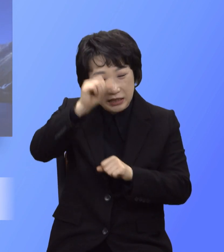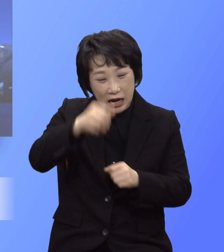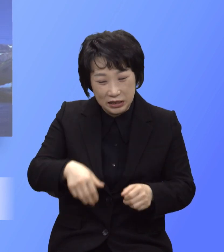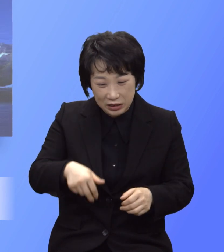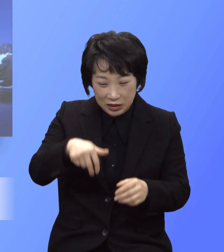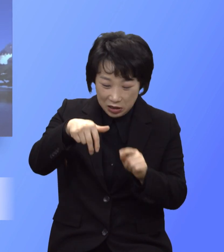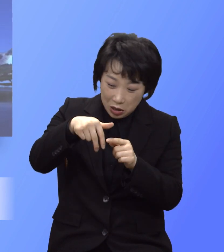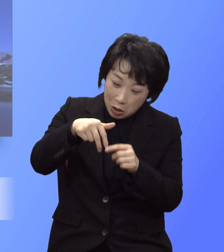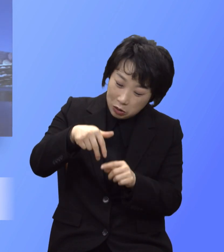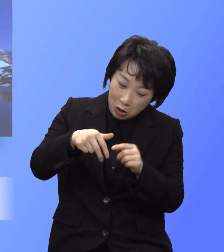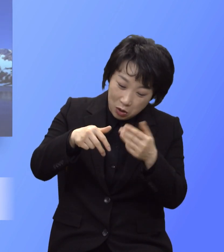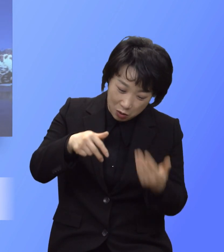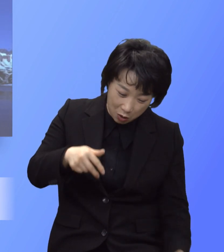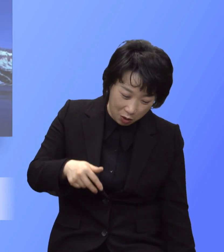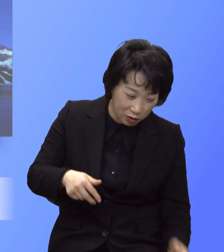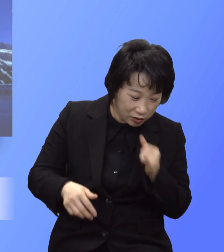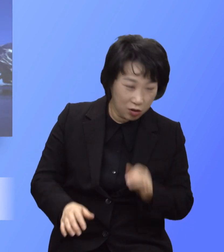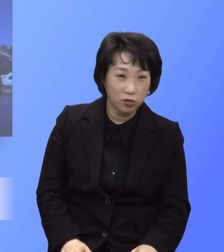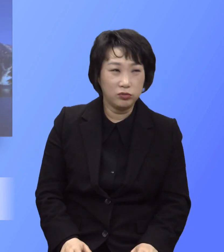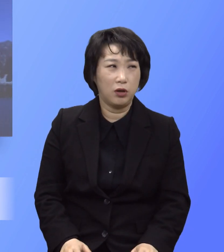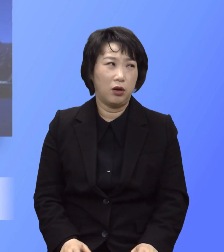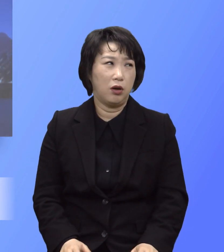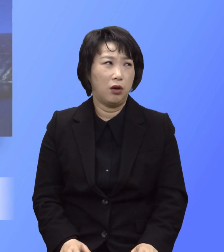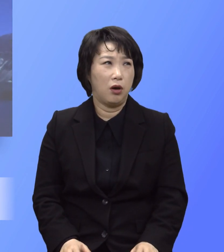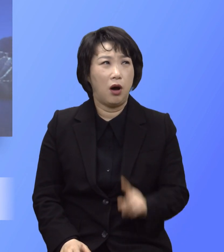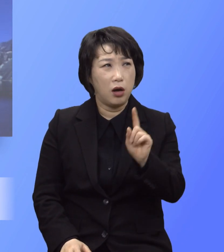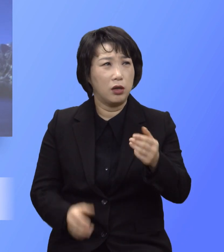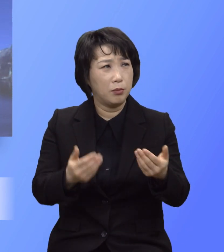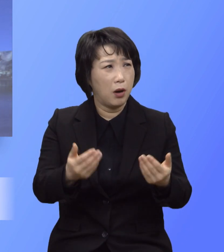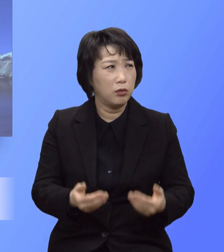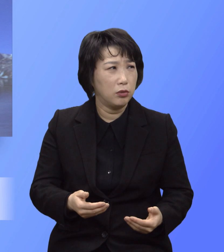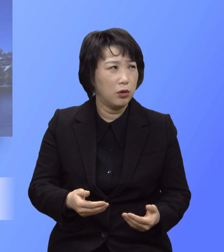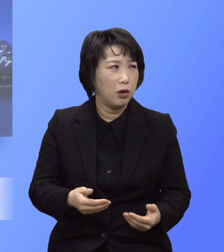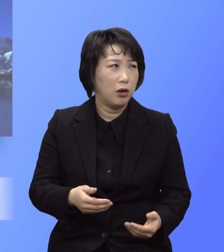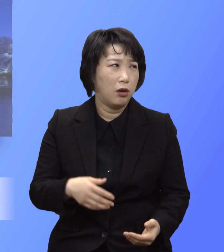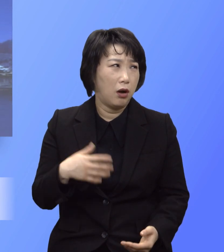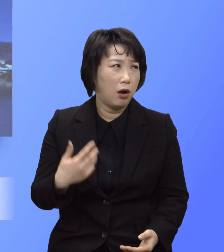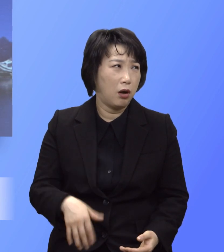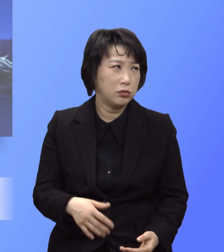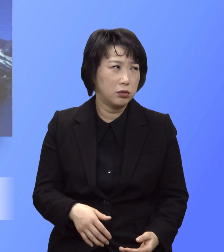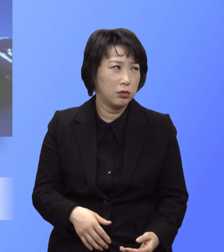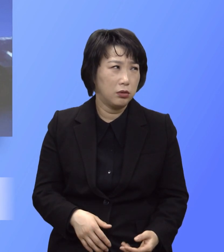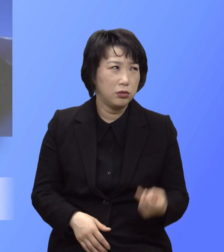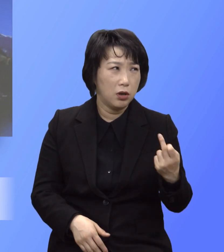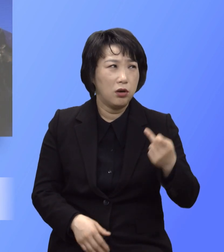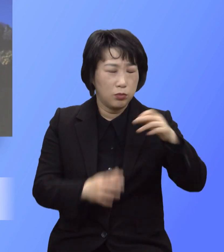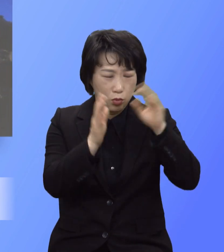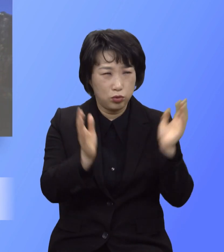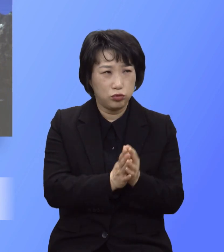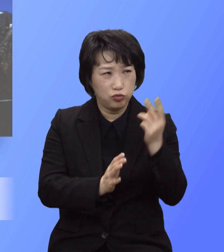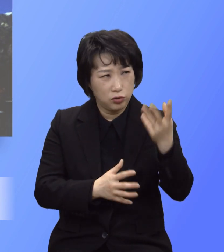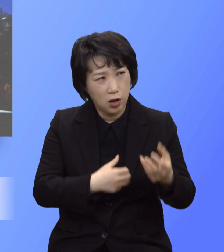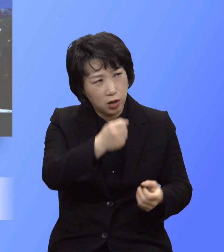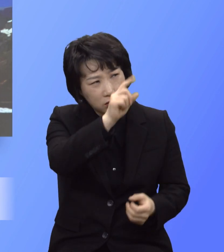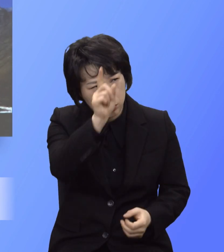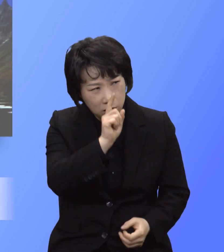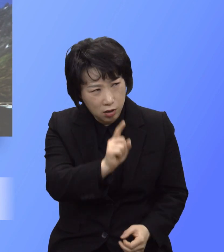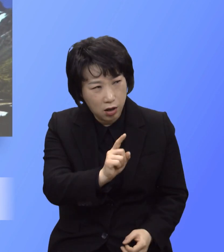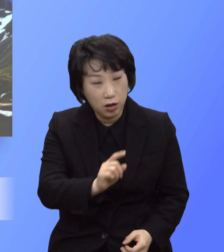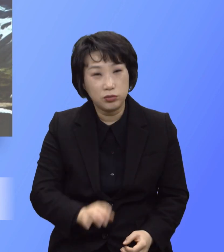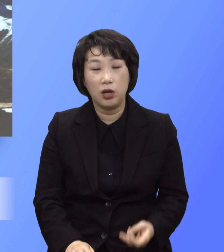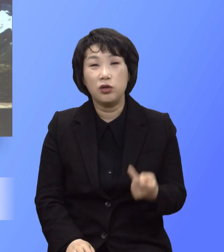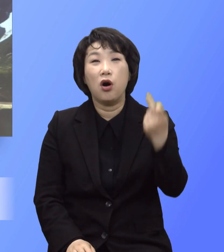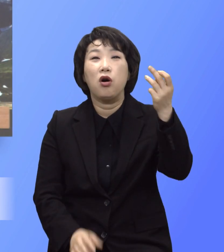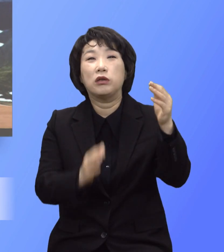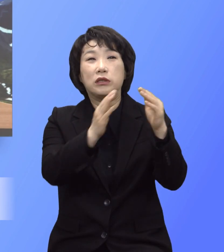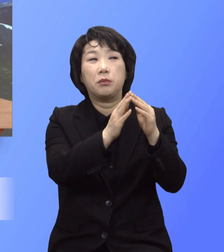갑니다. 근데 형이 왜 꽁 한 마리를 나한테 안 주나? 가지고 다 집에 갈 건가? 근데 형네 집